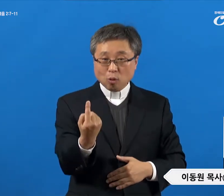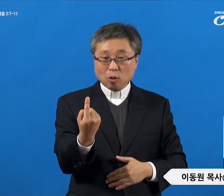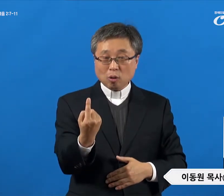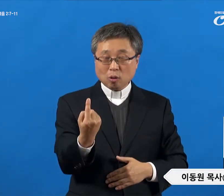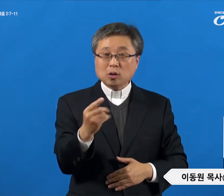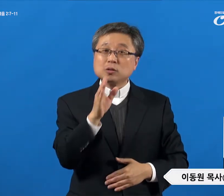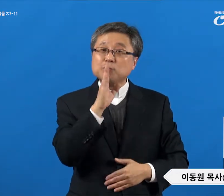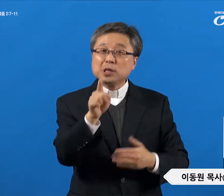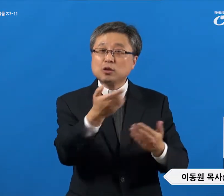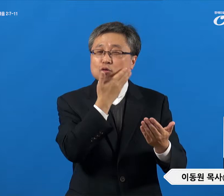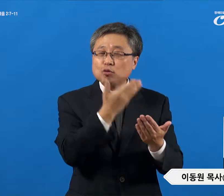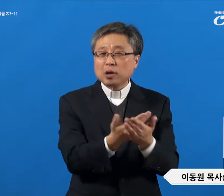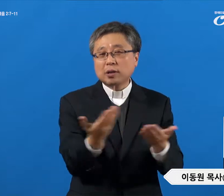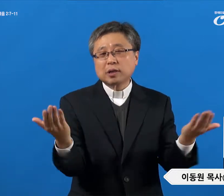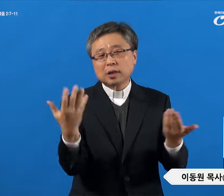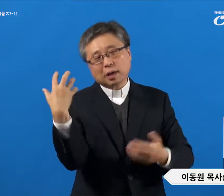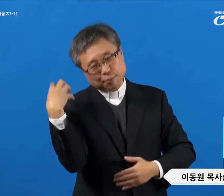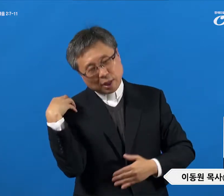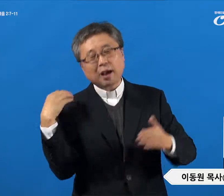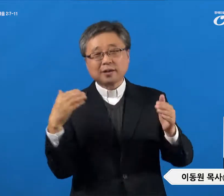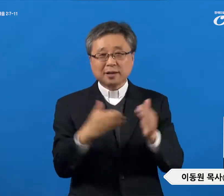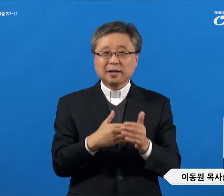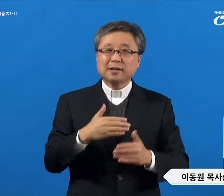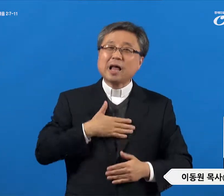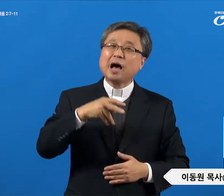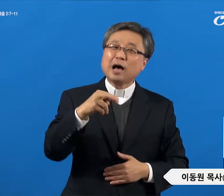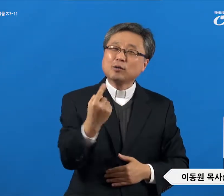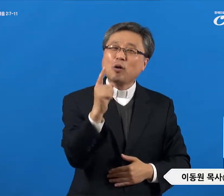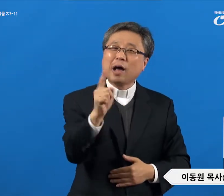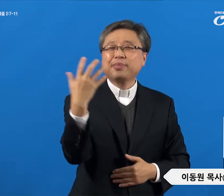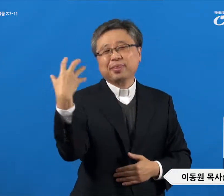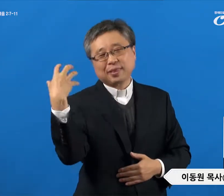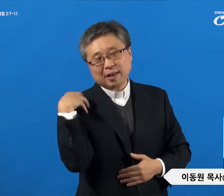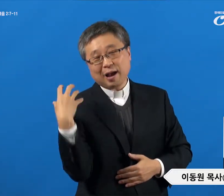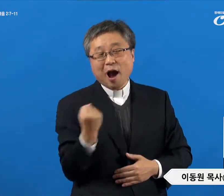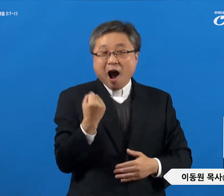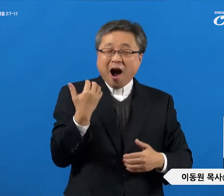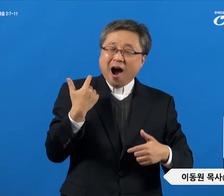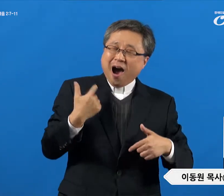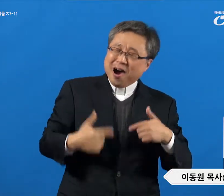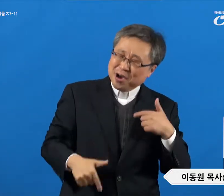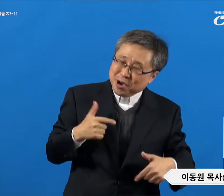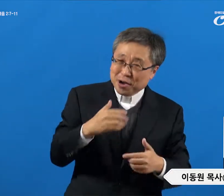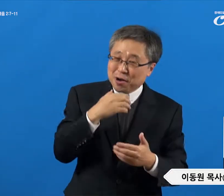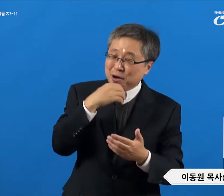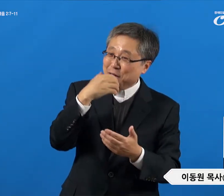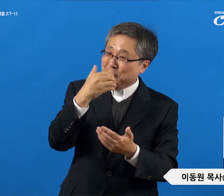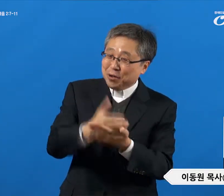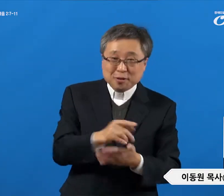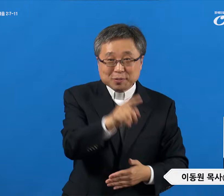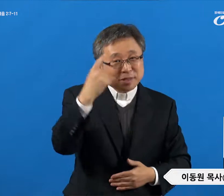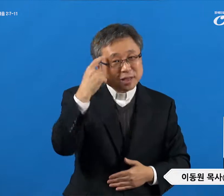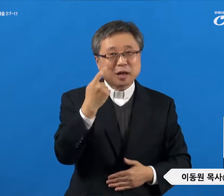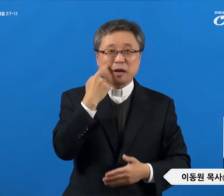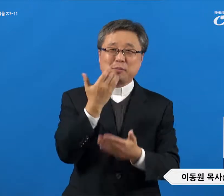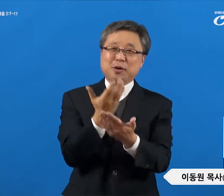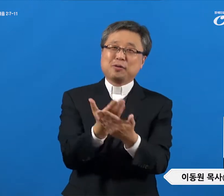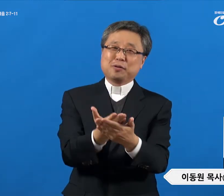이 기적의 드라마 속에 나도 한 축을 담당했던 그런 기쁨과 감격을 여러분 상상해 보세요. 자,